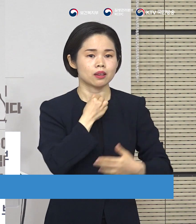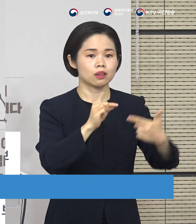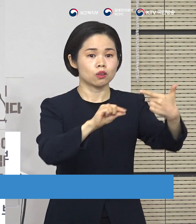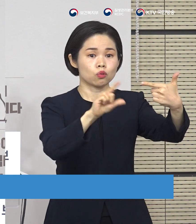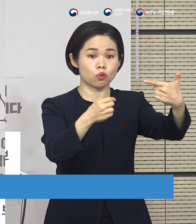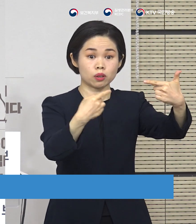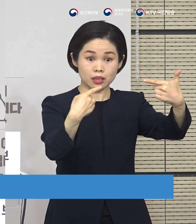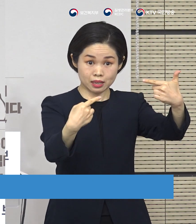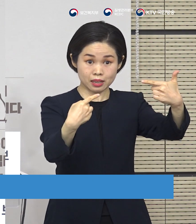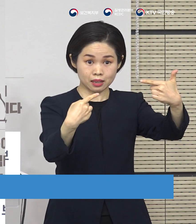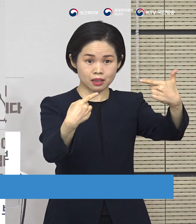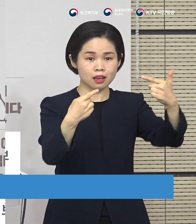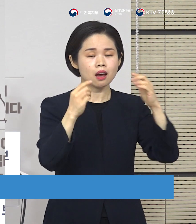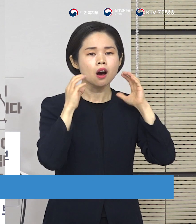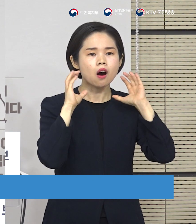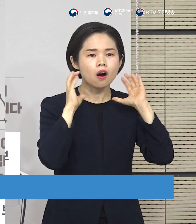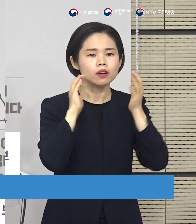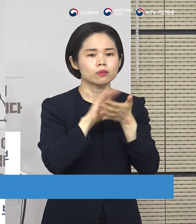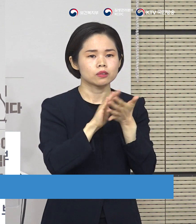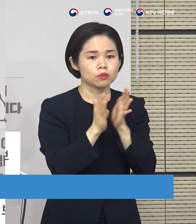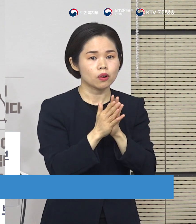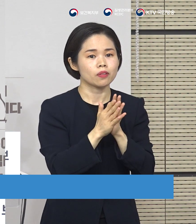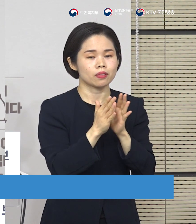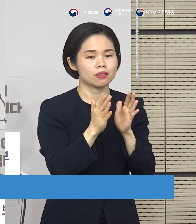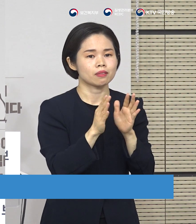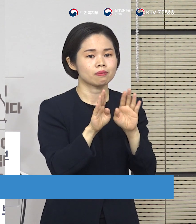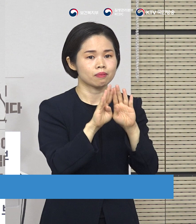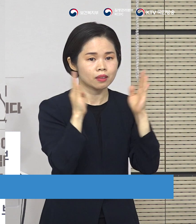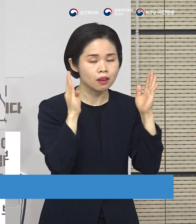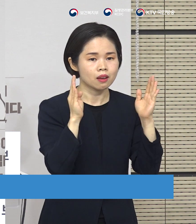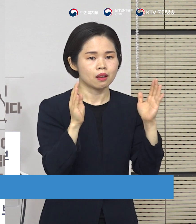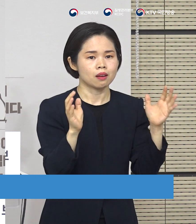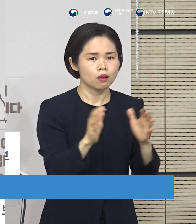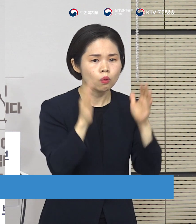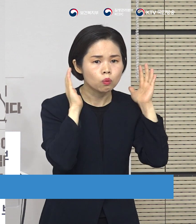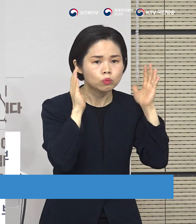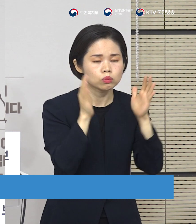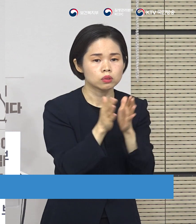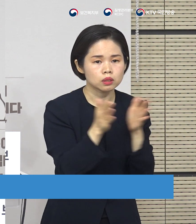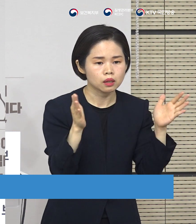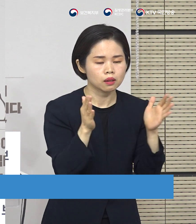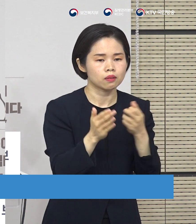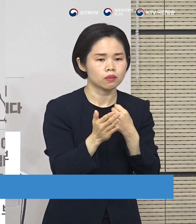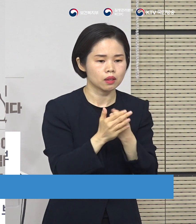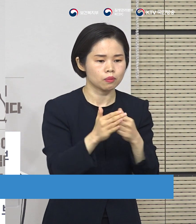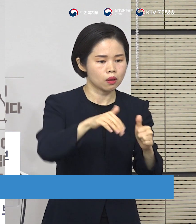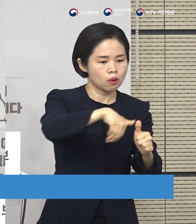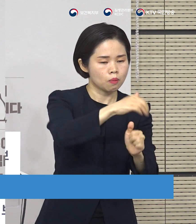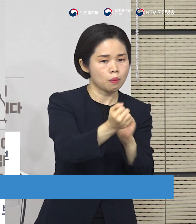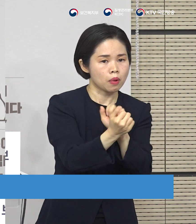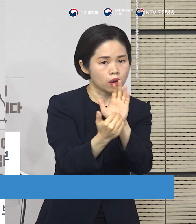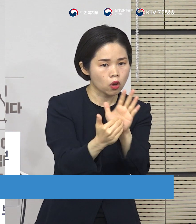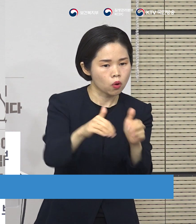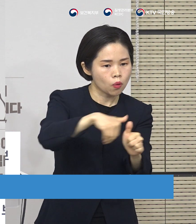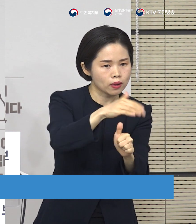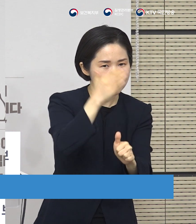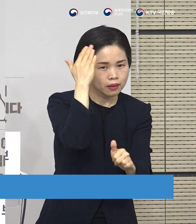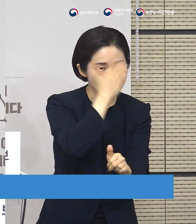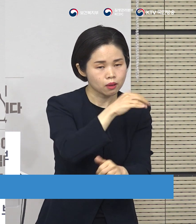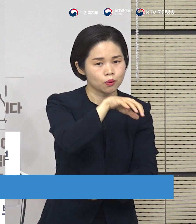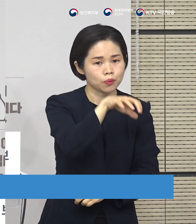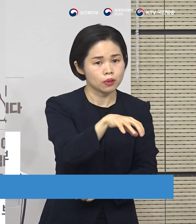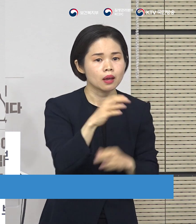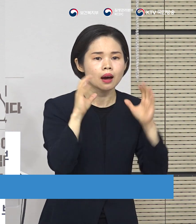있습니다. 6월 1일 본격적인 어린이집 등원이 시작된 이후 철저한 방역관리 하에 안전한 환경